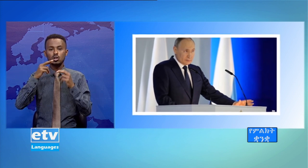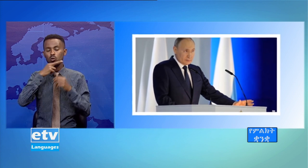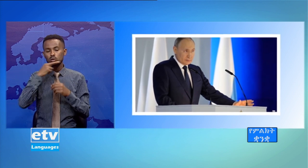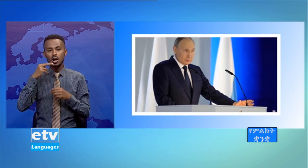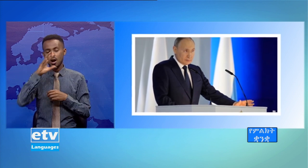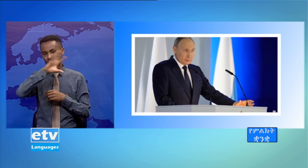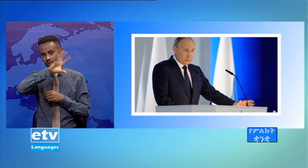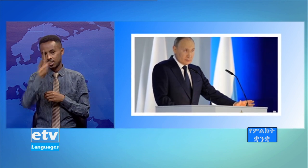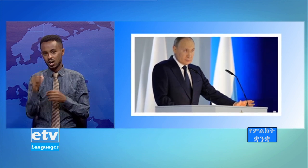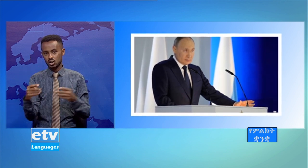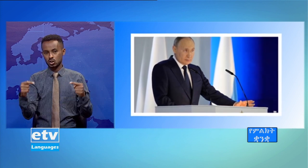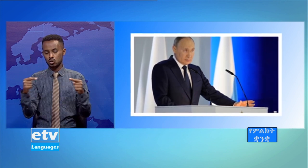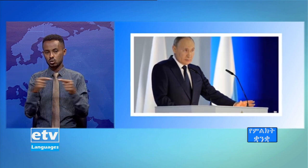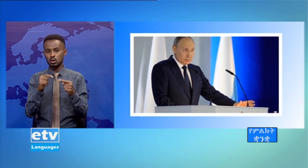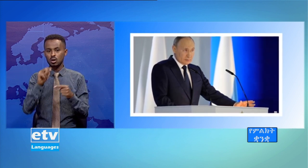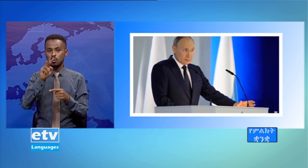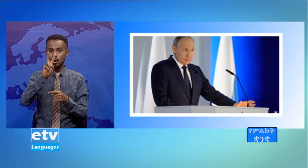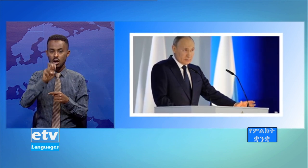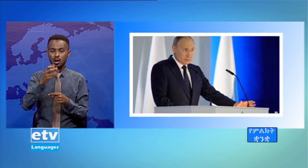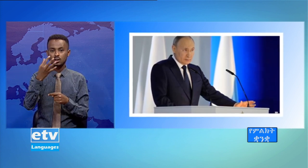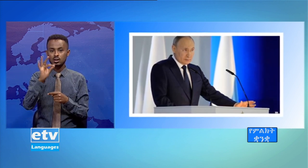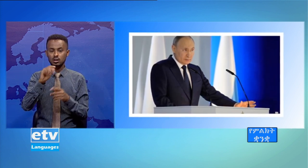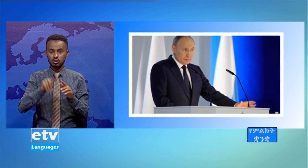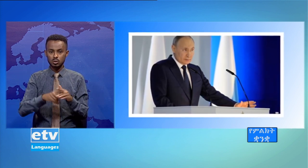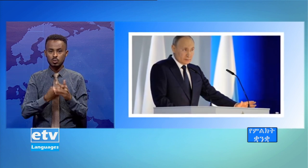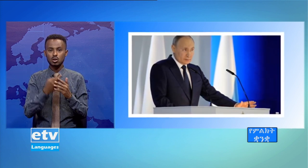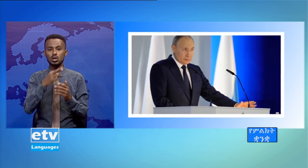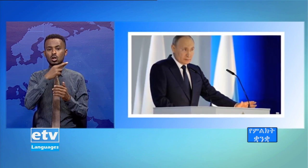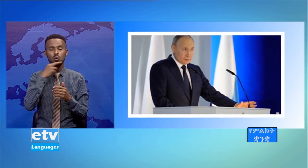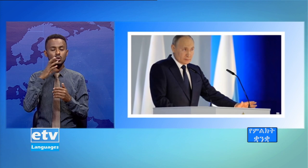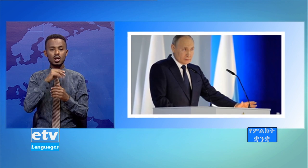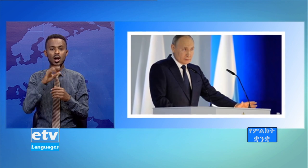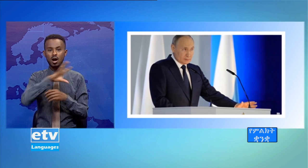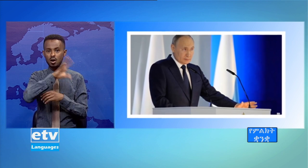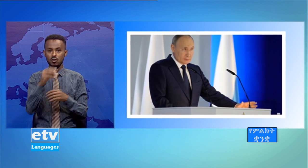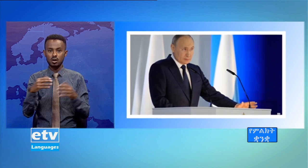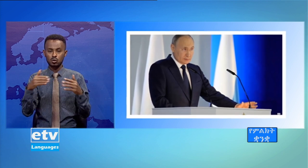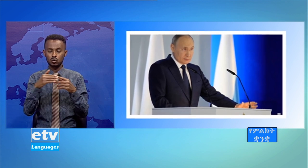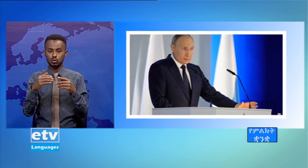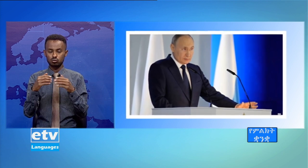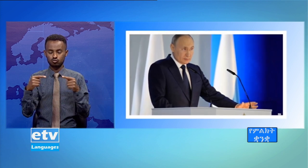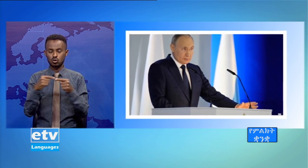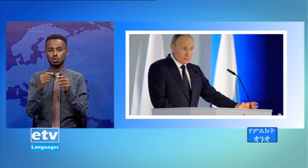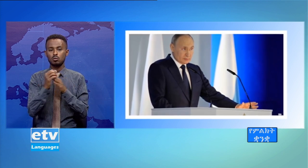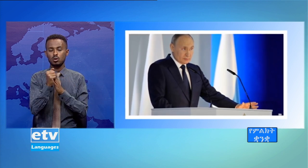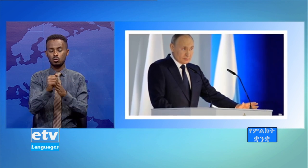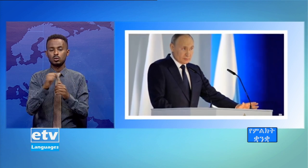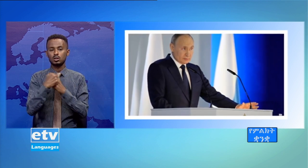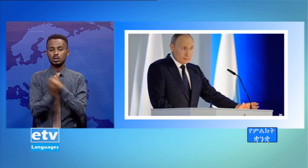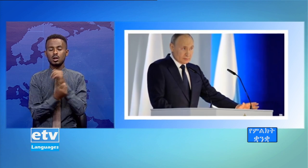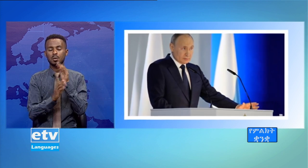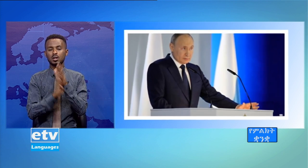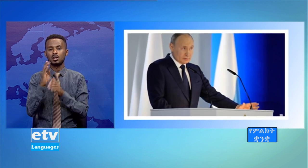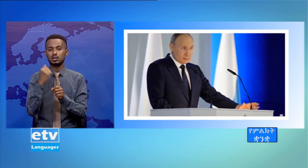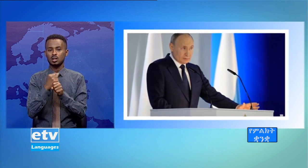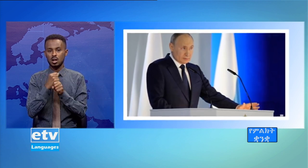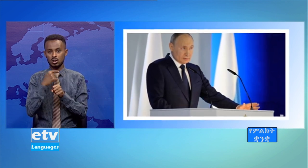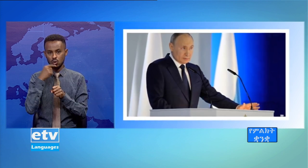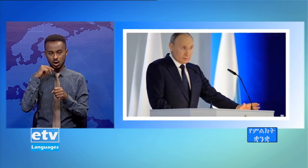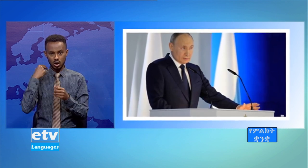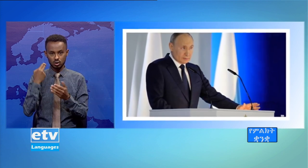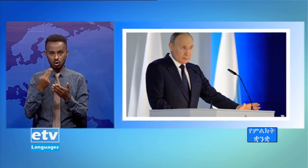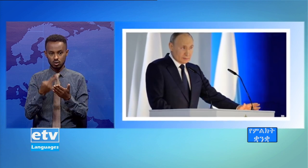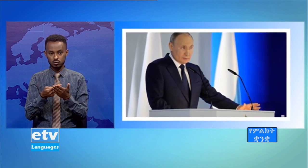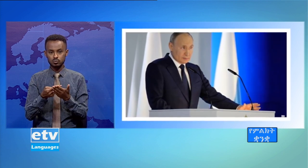አፍሪካ ግንኙነት በ2019 በተጀመረው የሩሲያና አፍሪካ ግንኙነት መርሆ መሠረት ለማሳደግ እንሰራለን ሲሉ